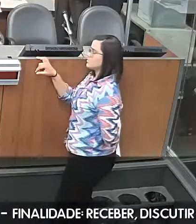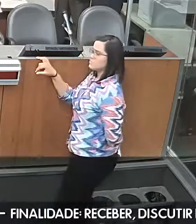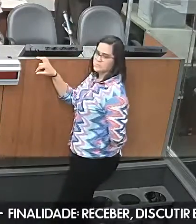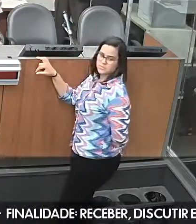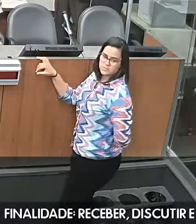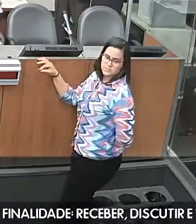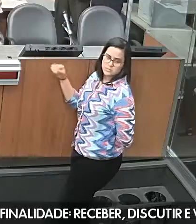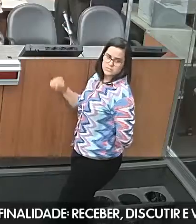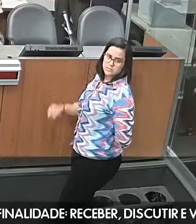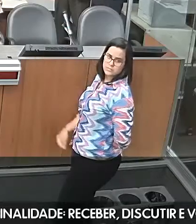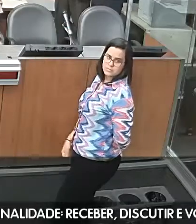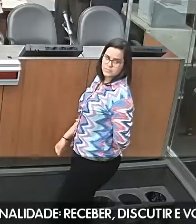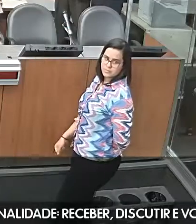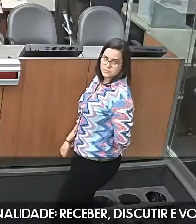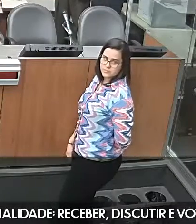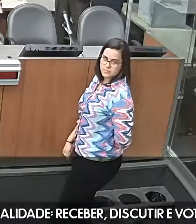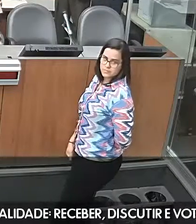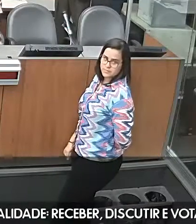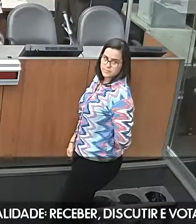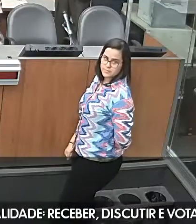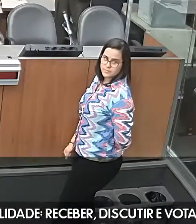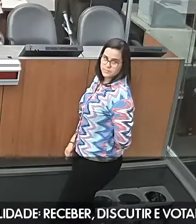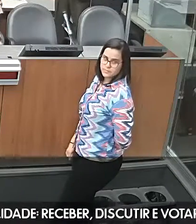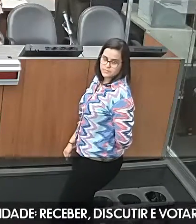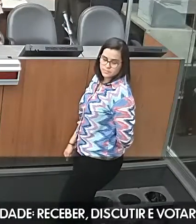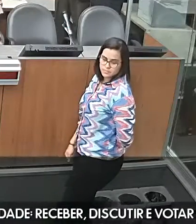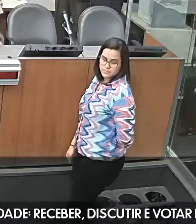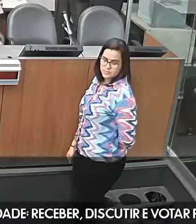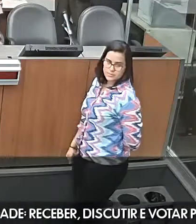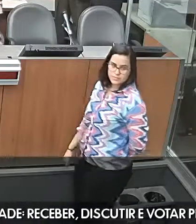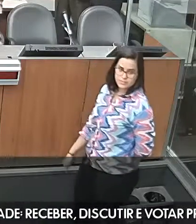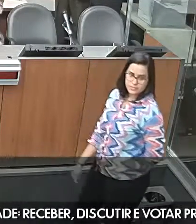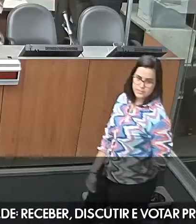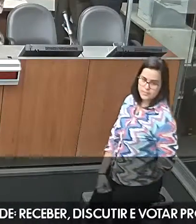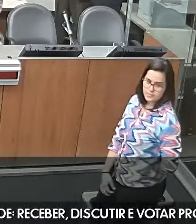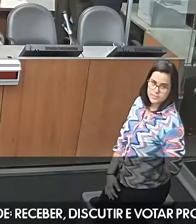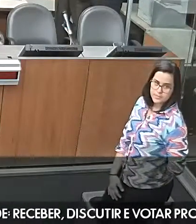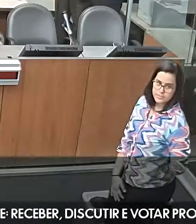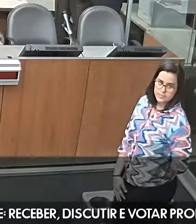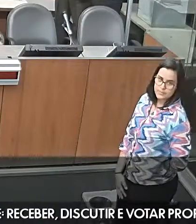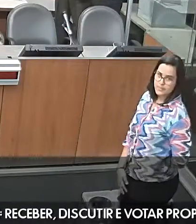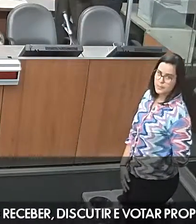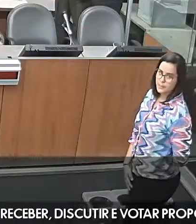um fórum democrático sobre a mobilidade urbana na região metropolitana de Belo Horizonte.